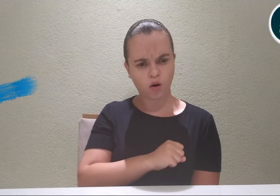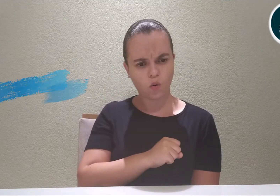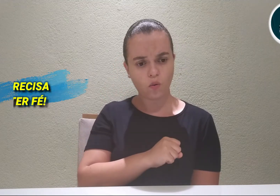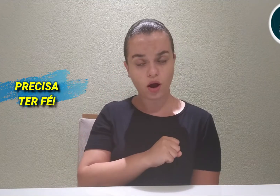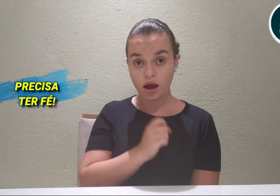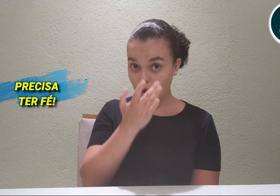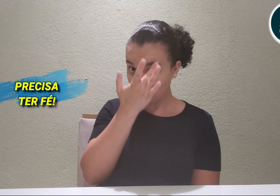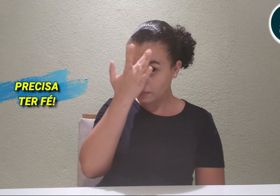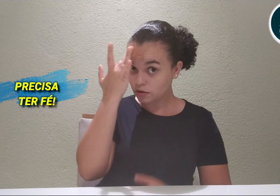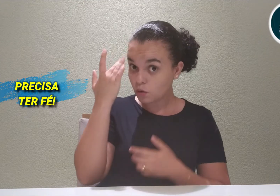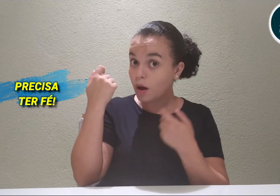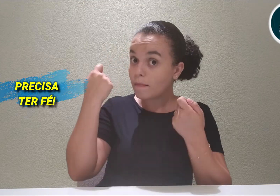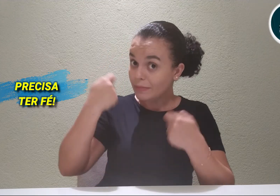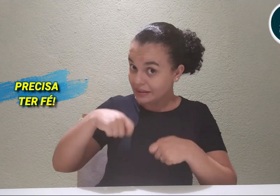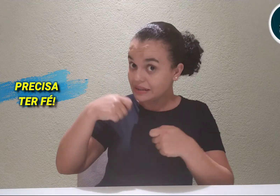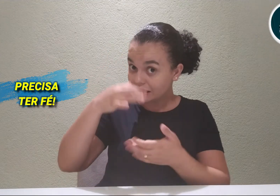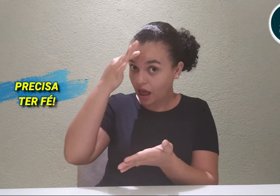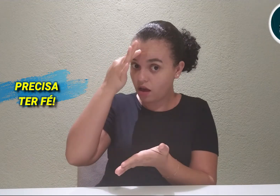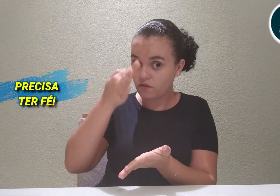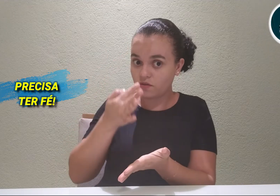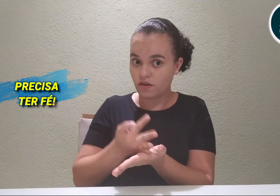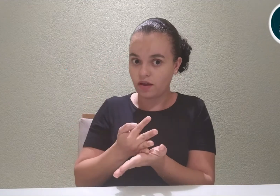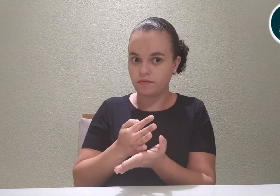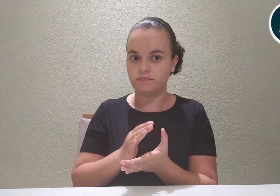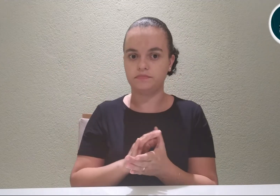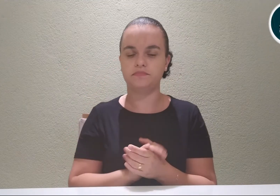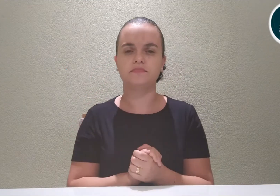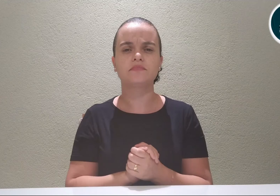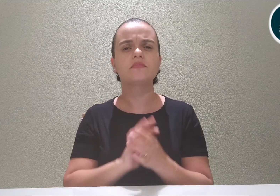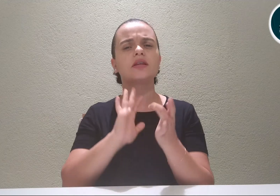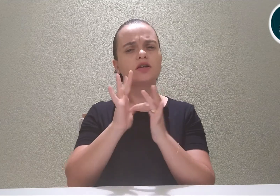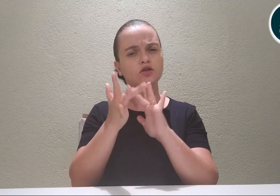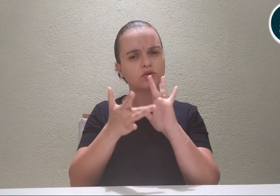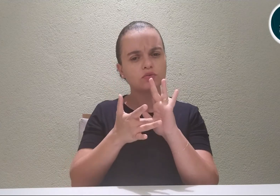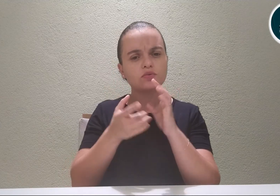explicou que não era tão difícil, era uma questão de fé.